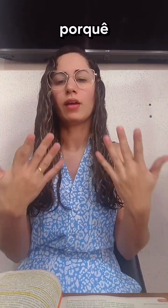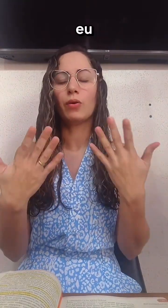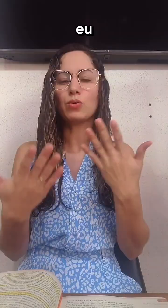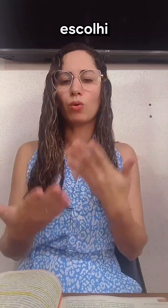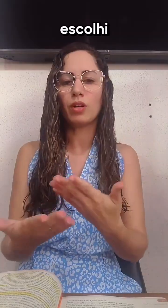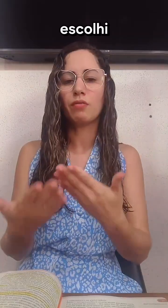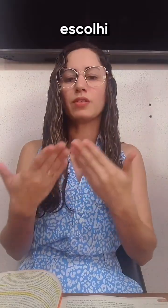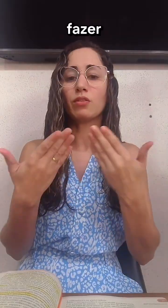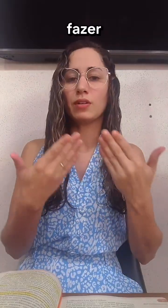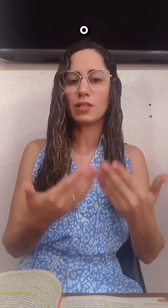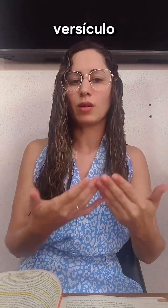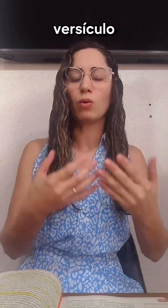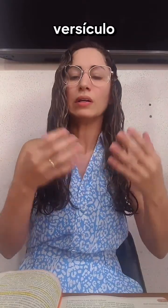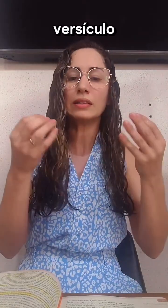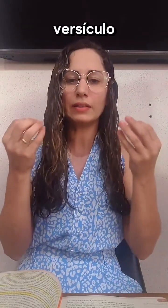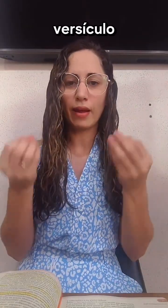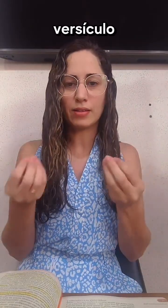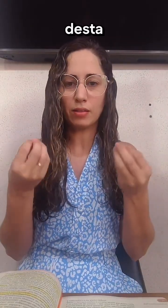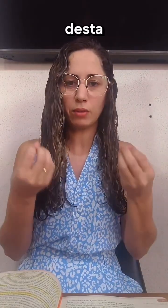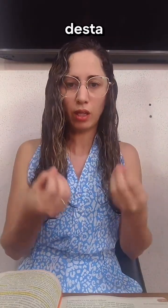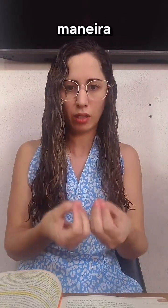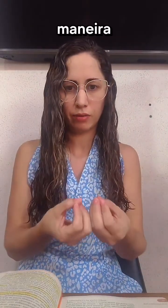eu escolhi fazer o versículo desta maneira.